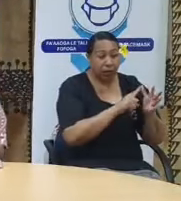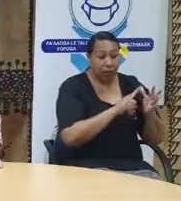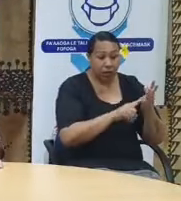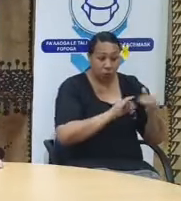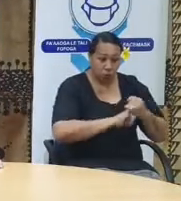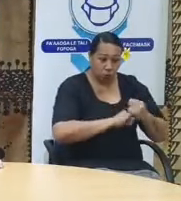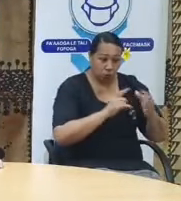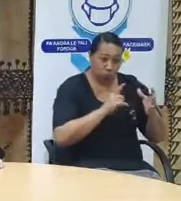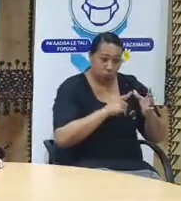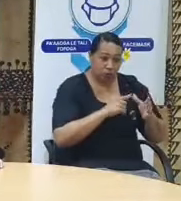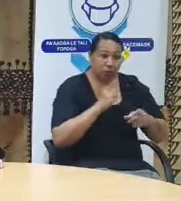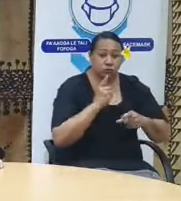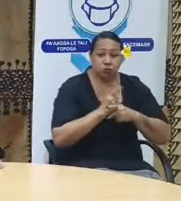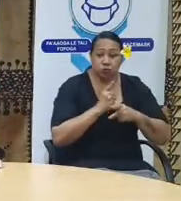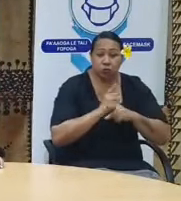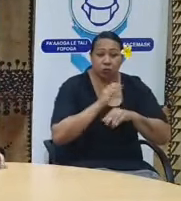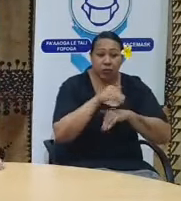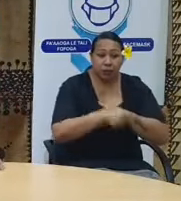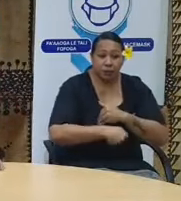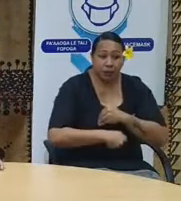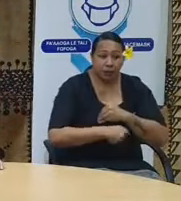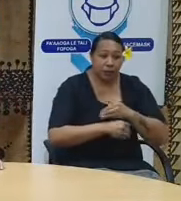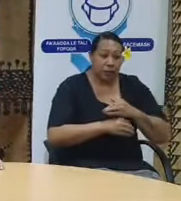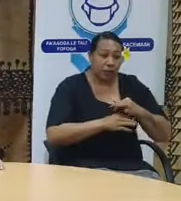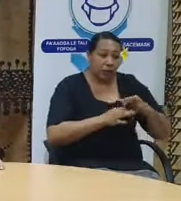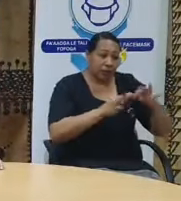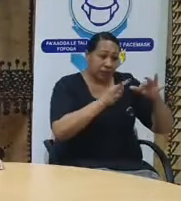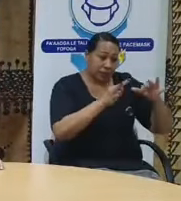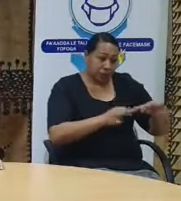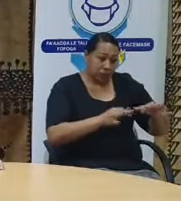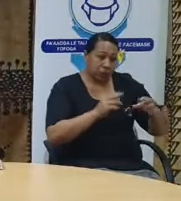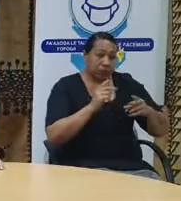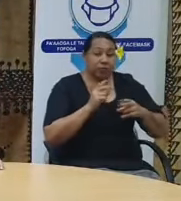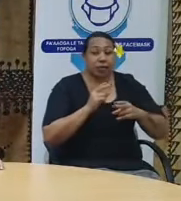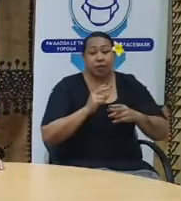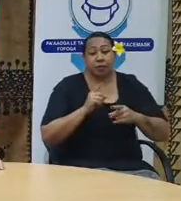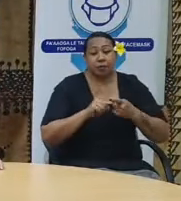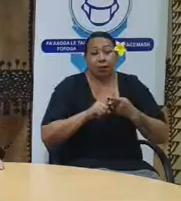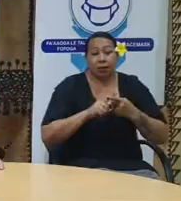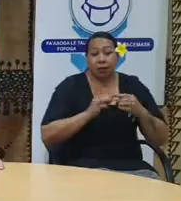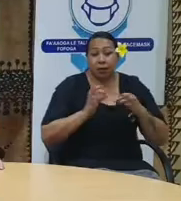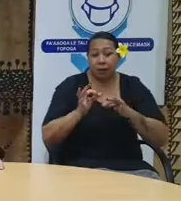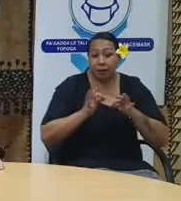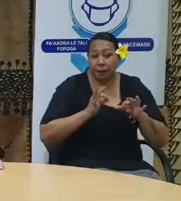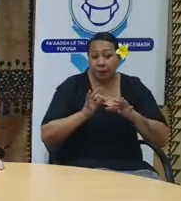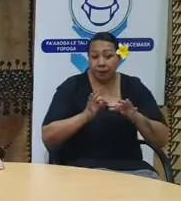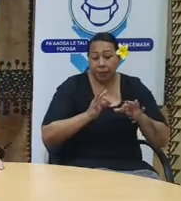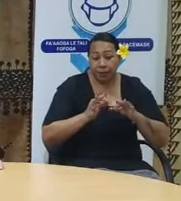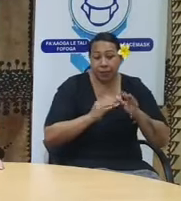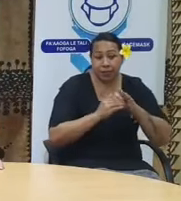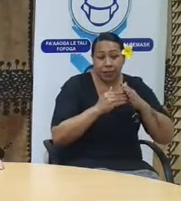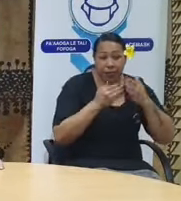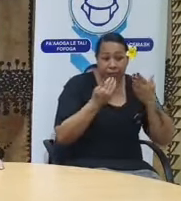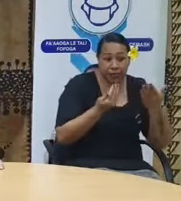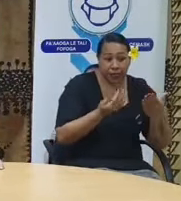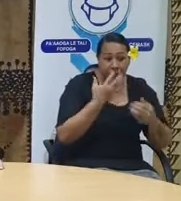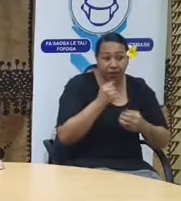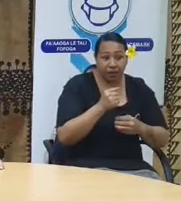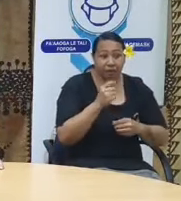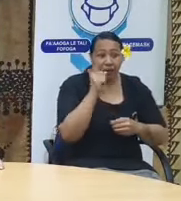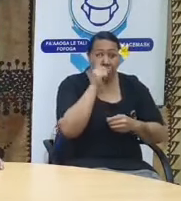i tūranga, ia, o sā whāta o toi ngā ruenga mō tātū pā sese ua whāma ape i tua i le neibā